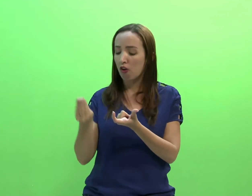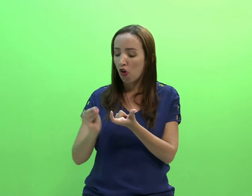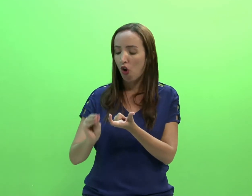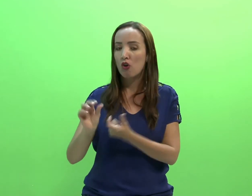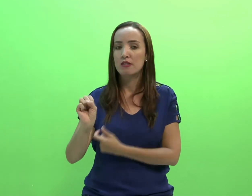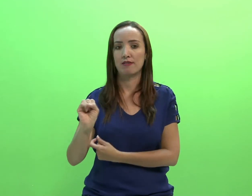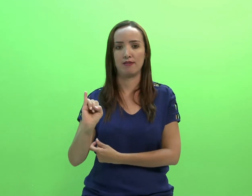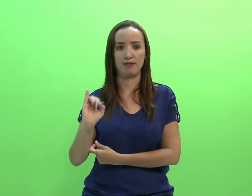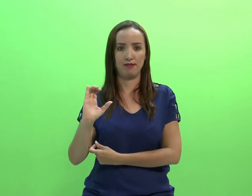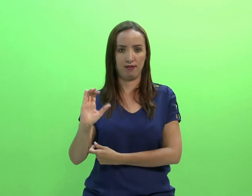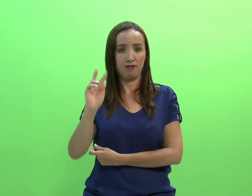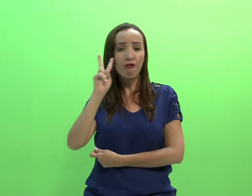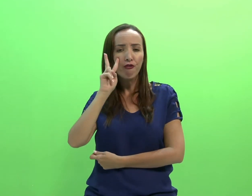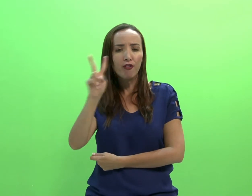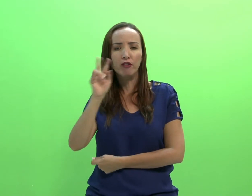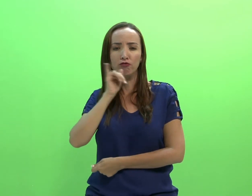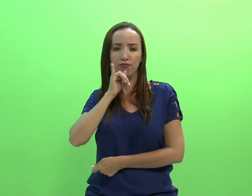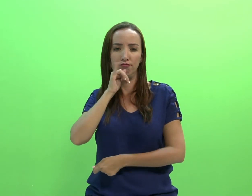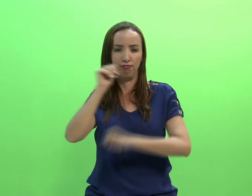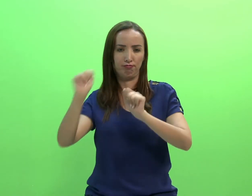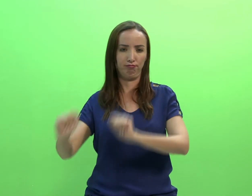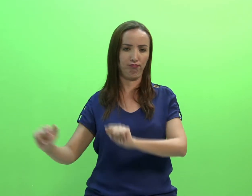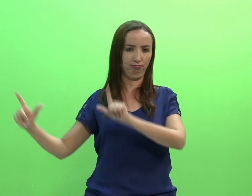ela continua e eu coloco S e C.